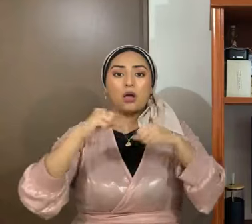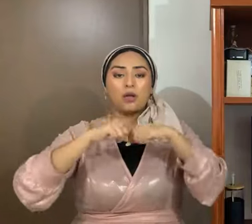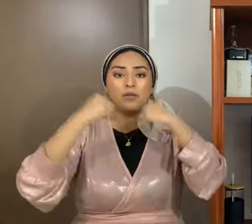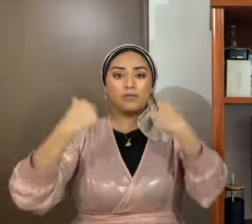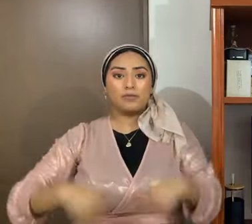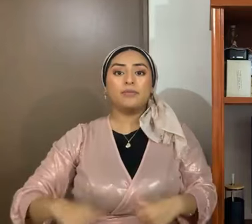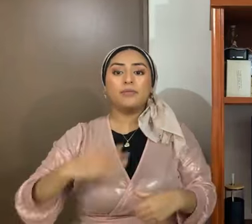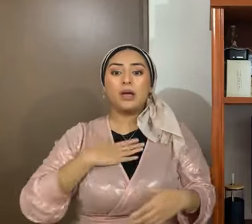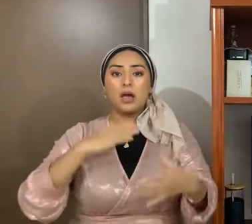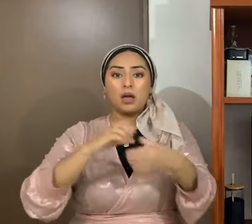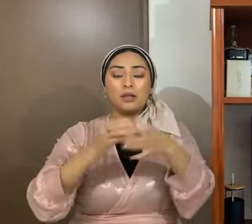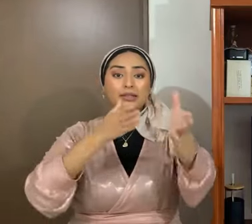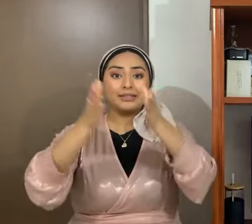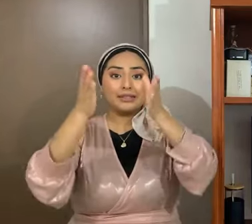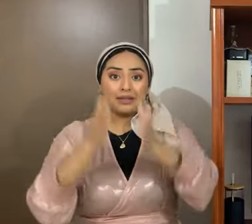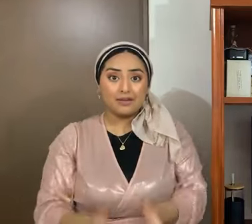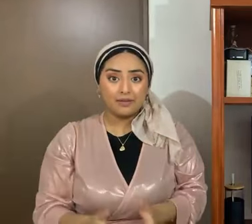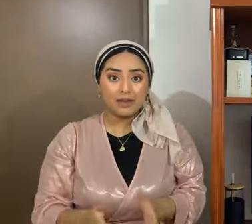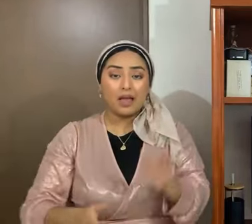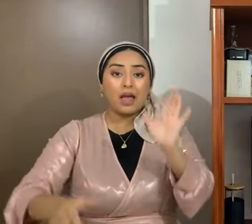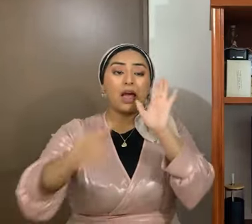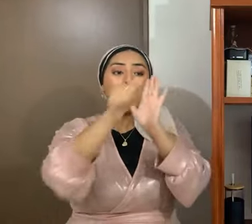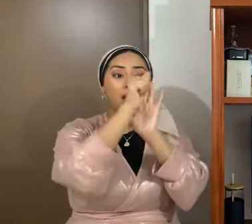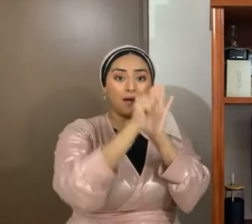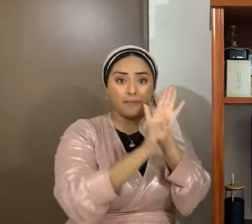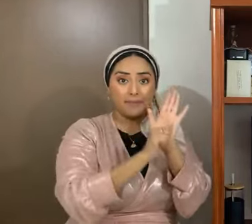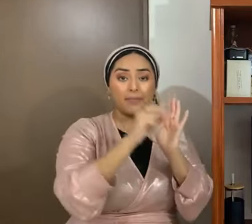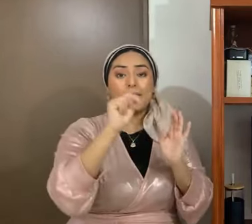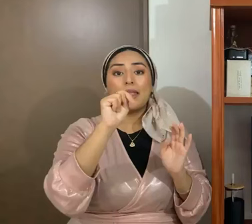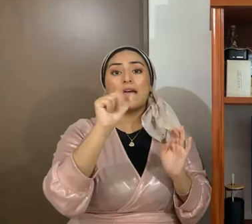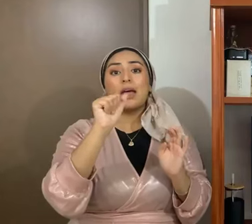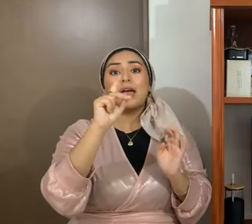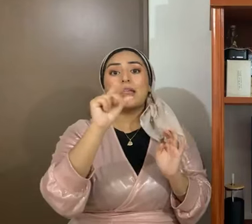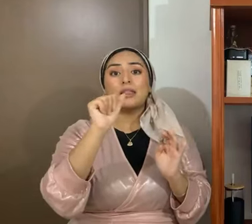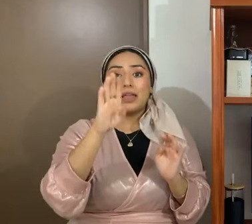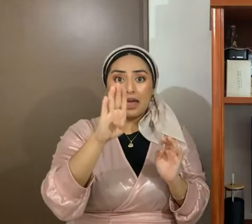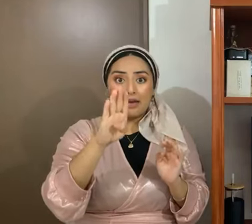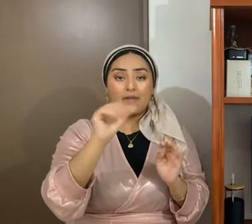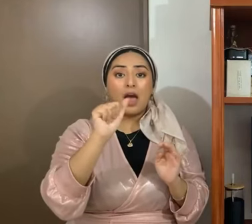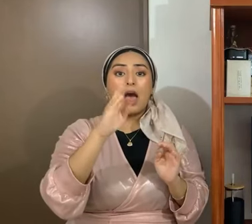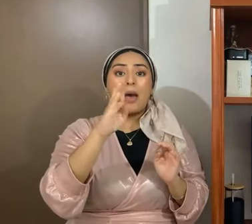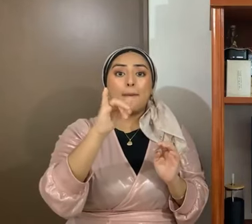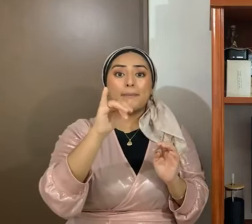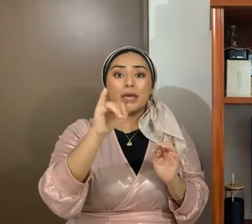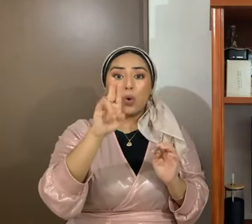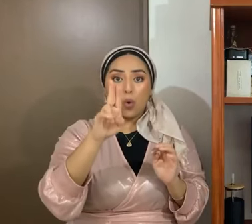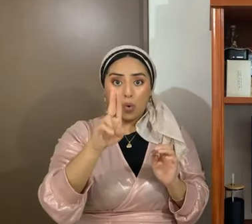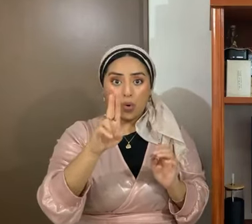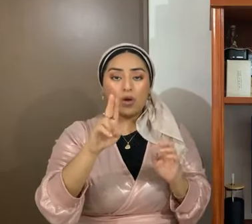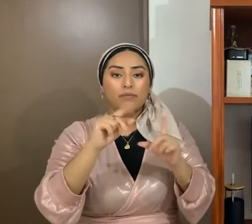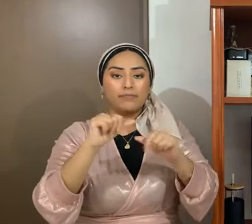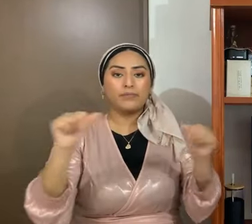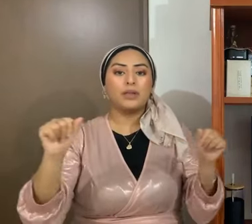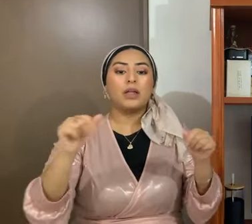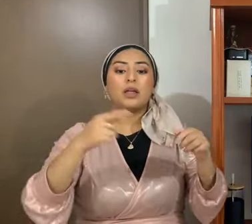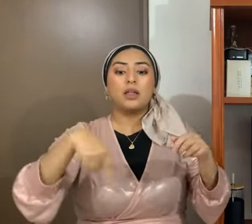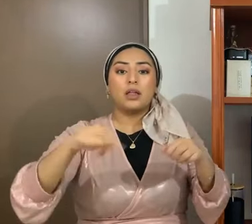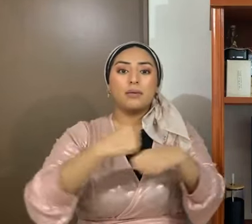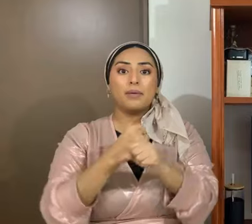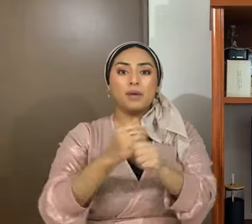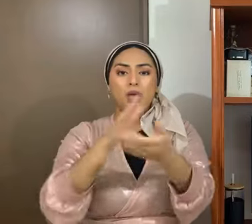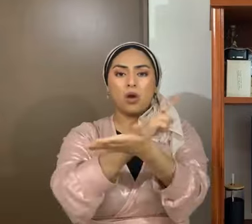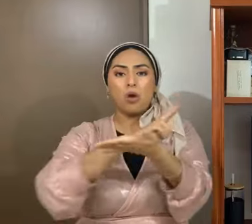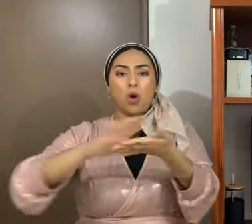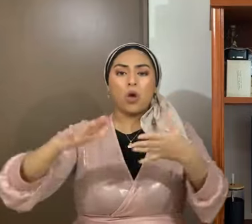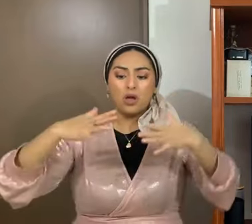decir, mis siervos. A Aarón, y a Nadab, Abiú, Eleazar e Itamar, hijos de Aarón. Y les harás vestiduras